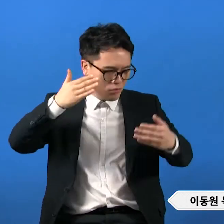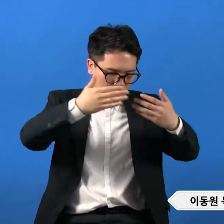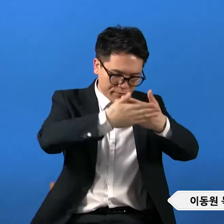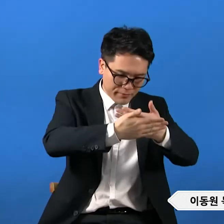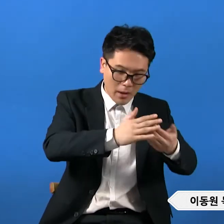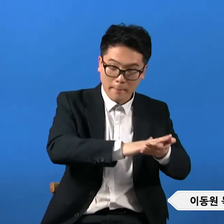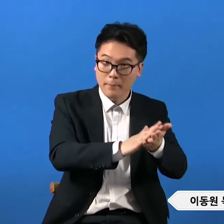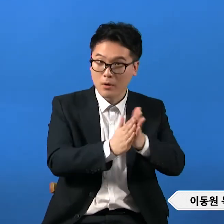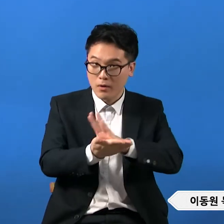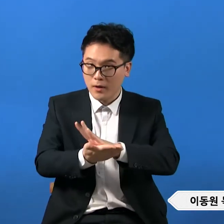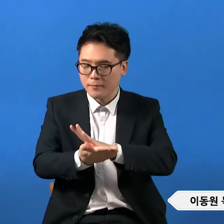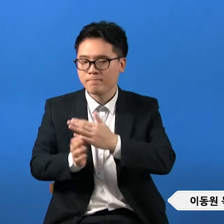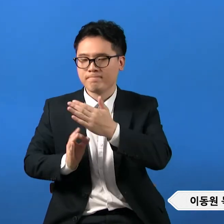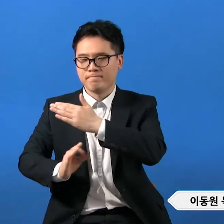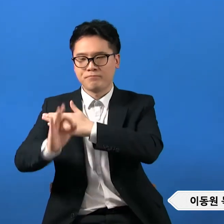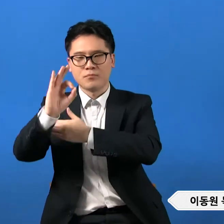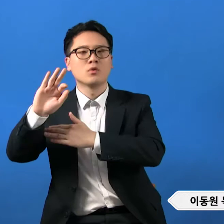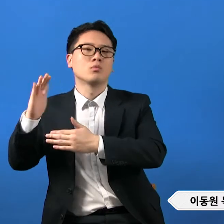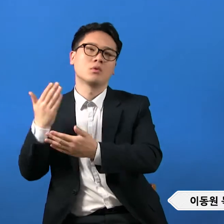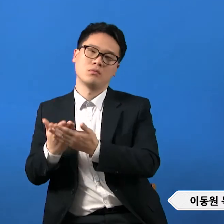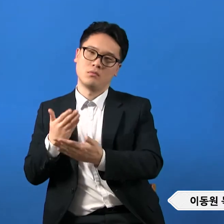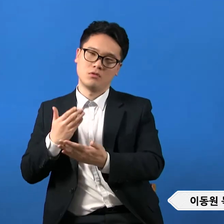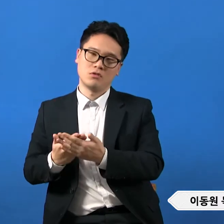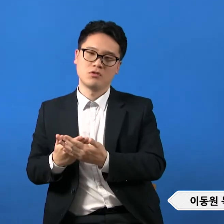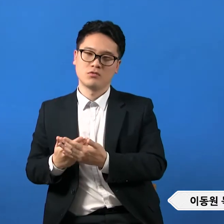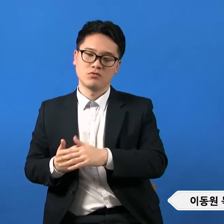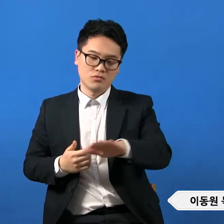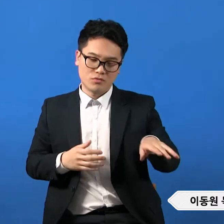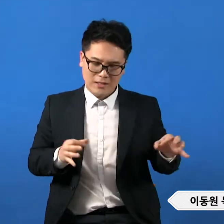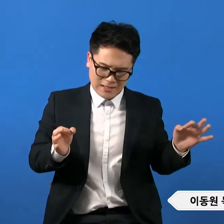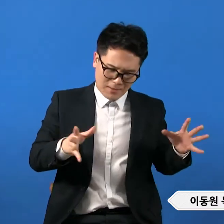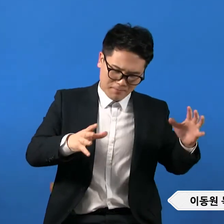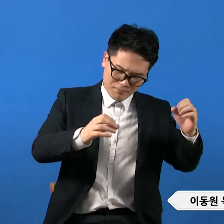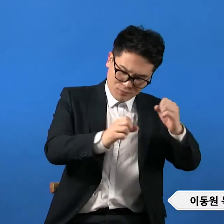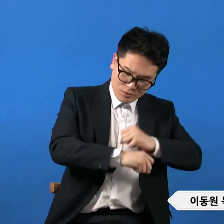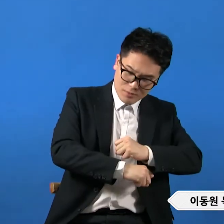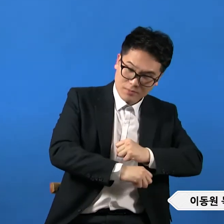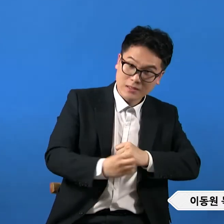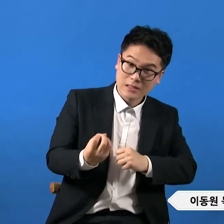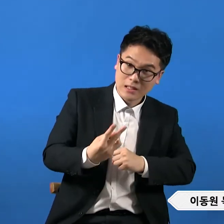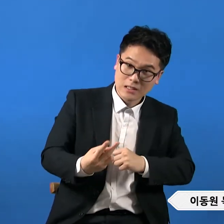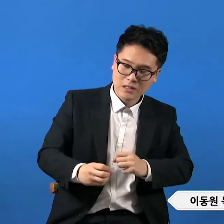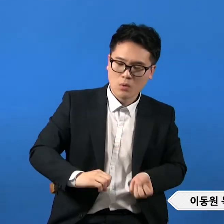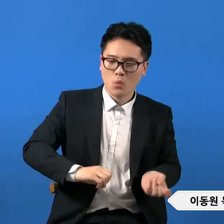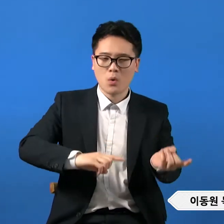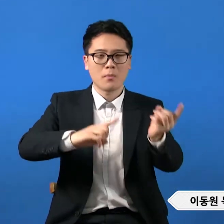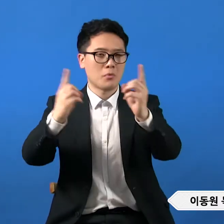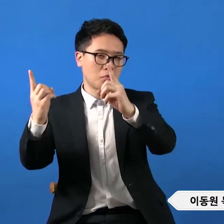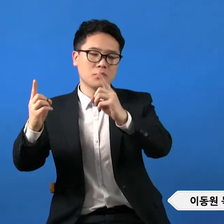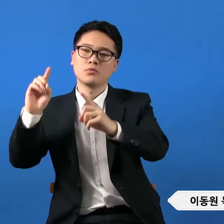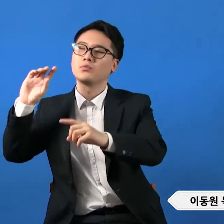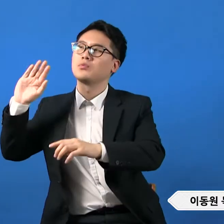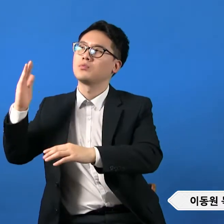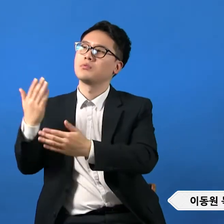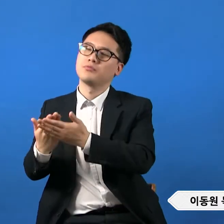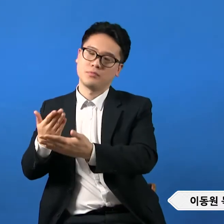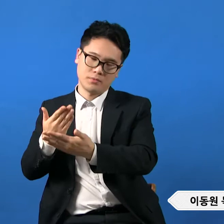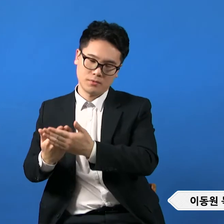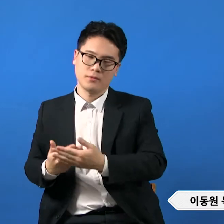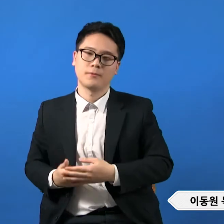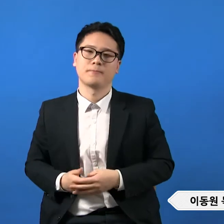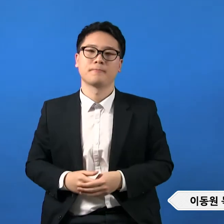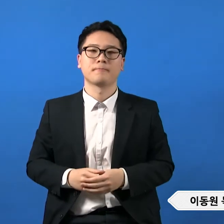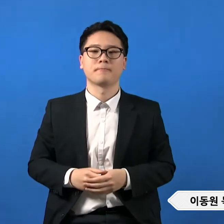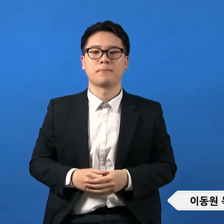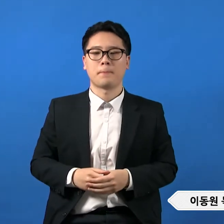새벽이 되게 해 주시옵소서. 우리의 일시적인 무너짐이 다시 일어남의 계기가 되게 해